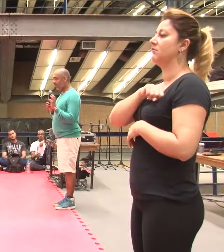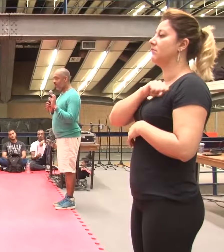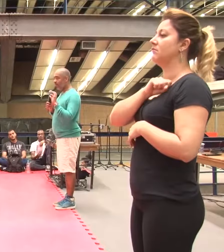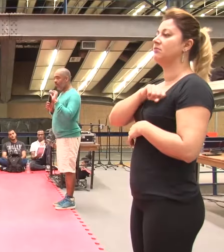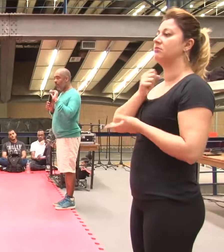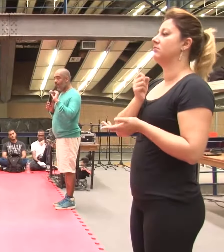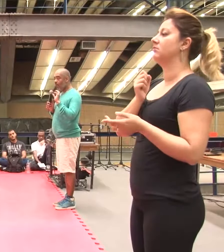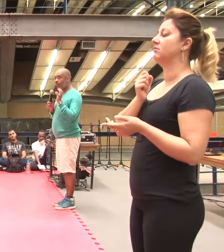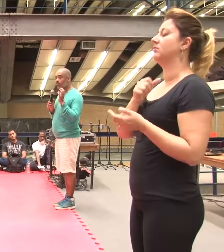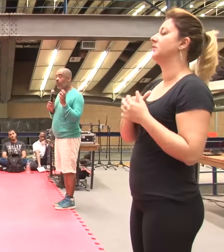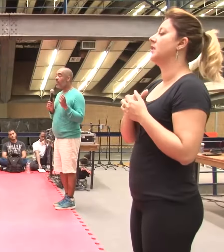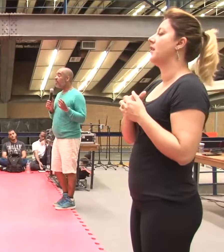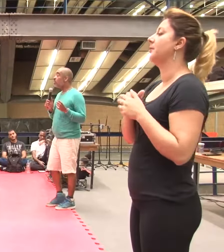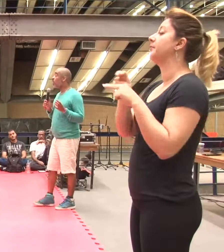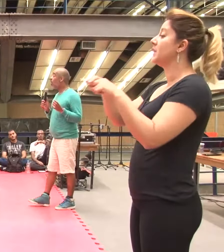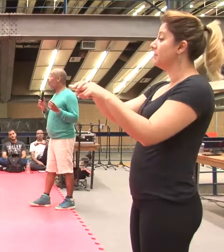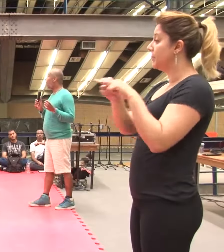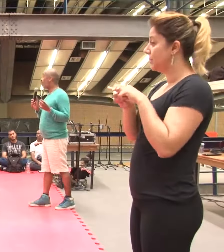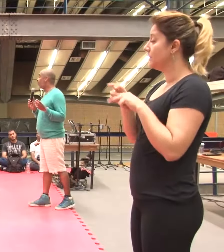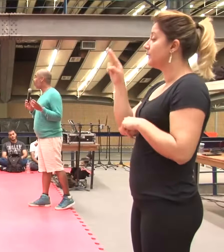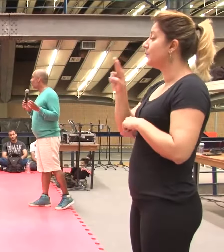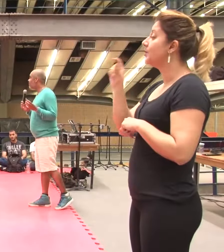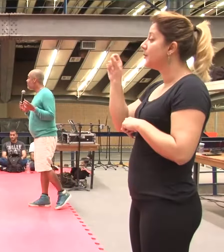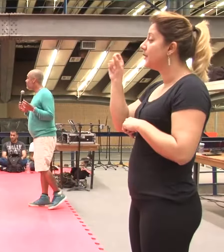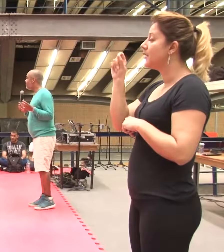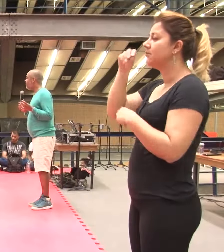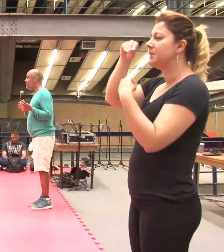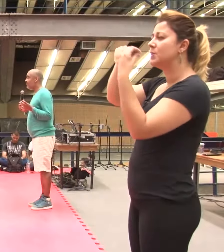Por isso, o recurso zoomórfico.